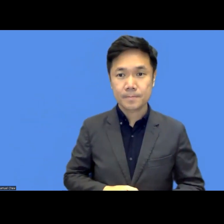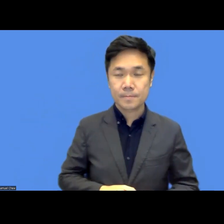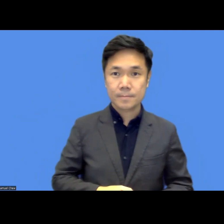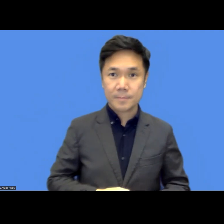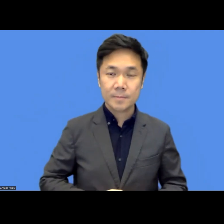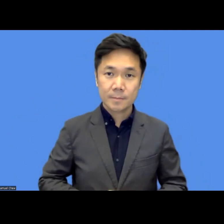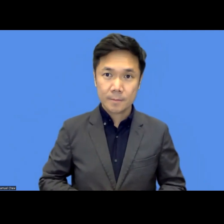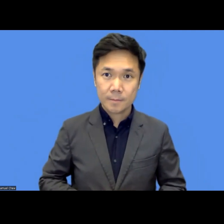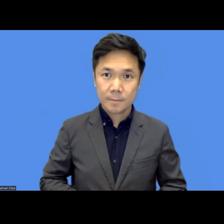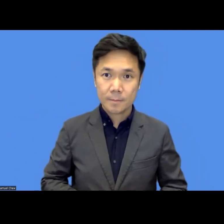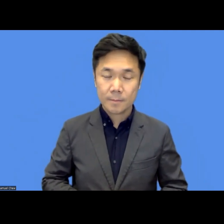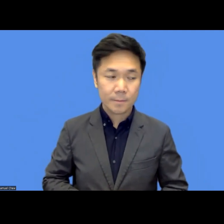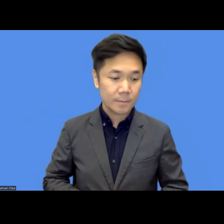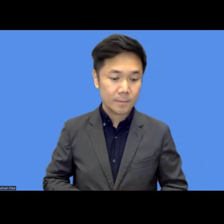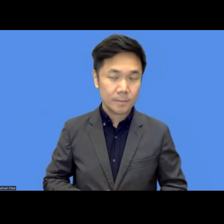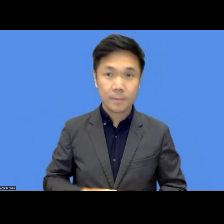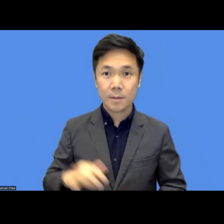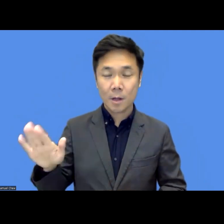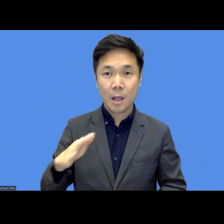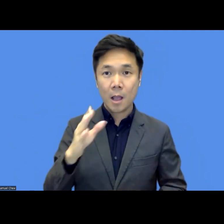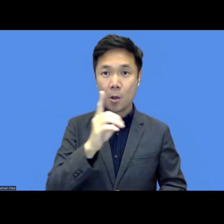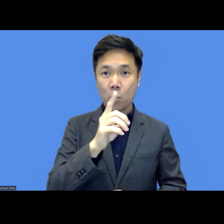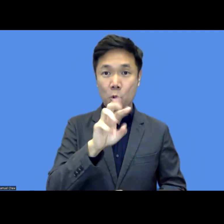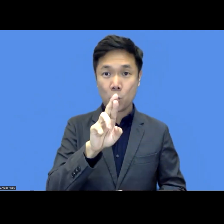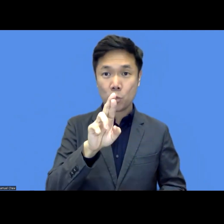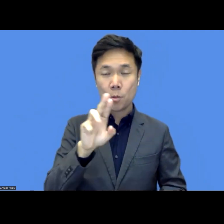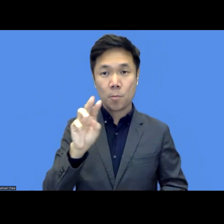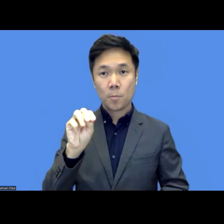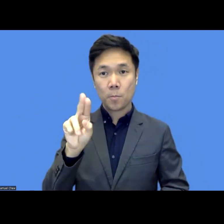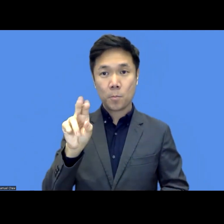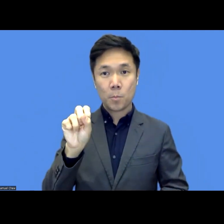Hola, mi nombre es Musa Sharafi.